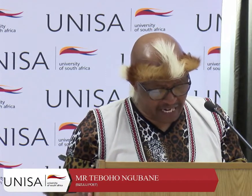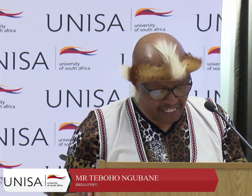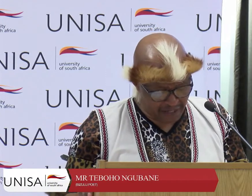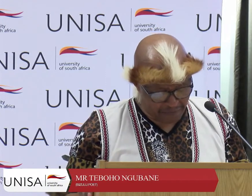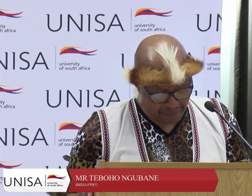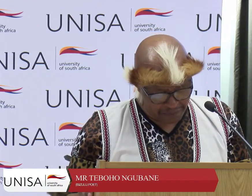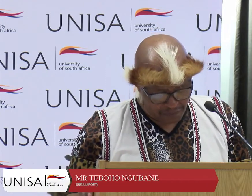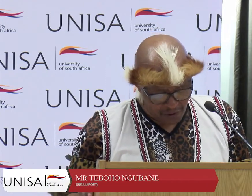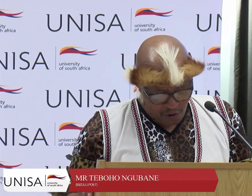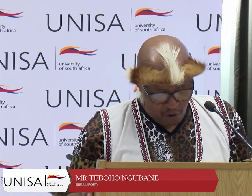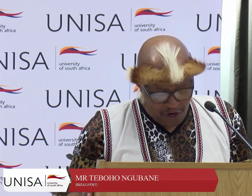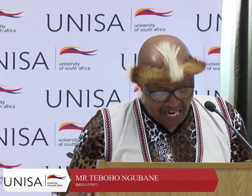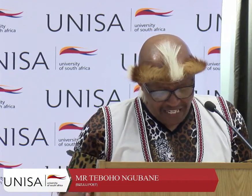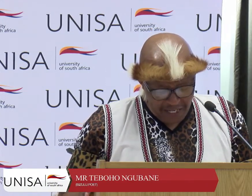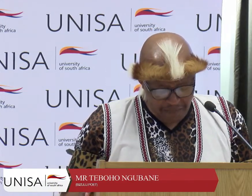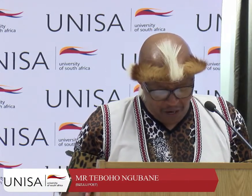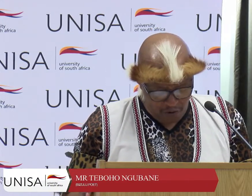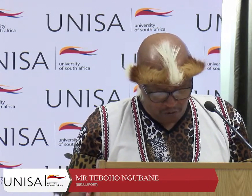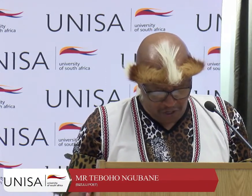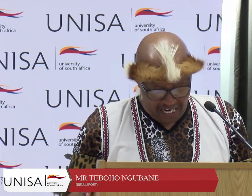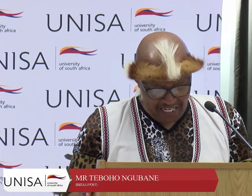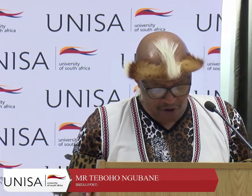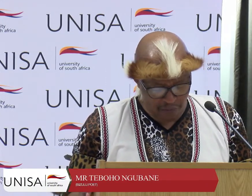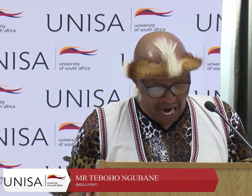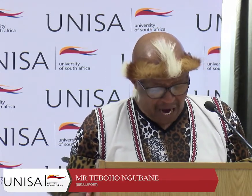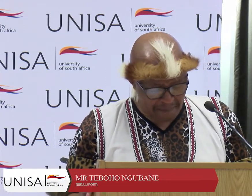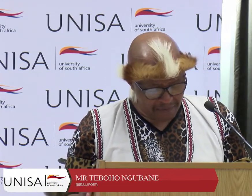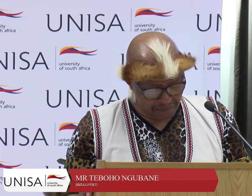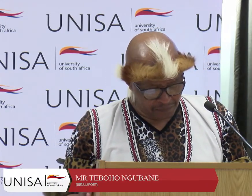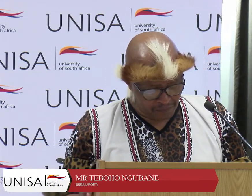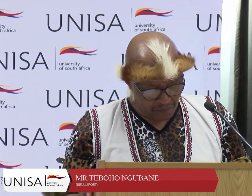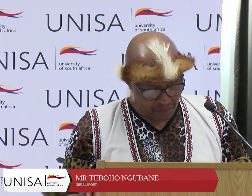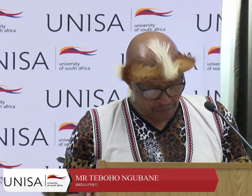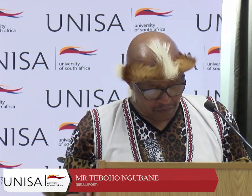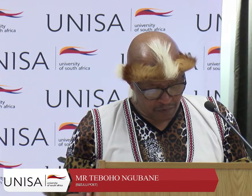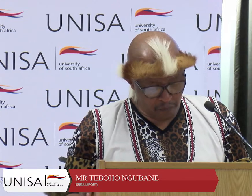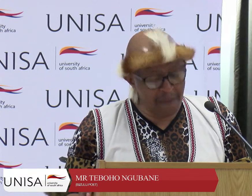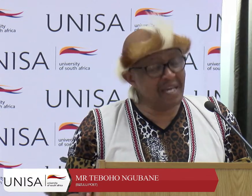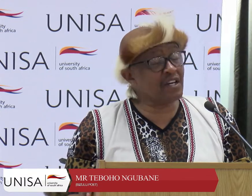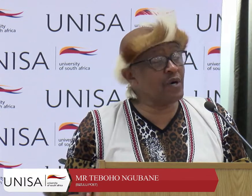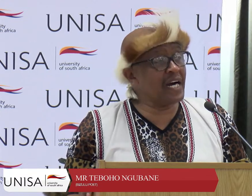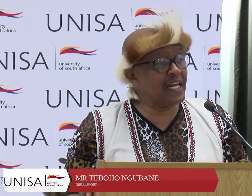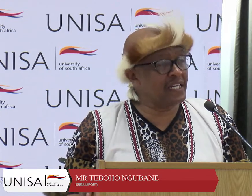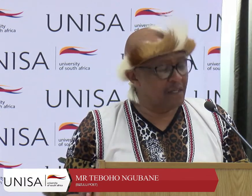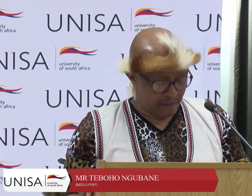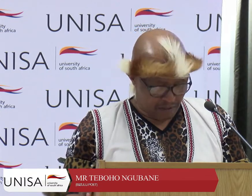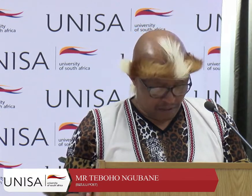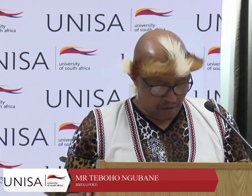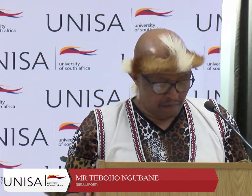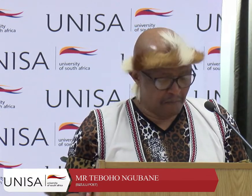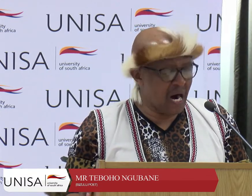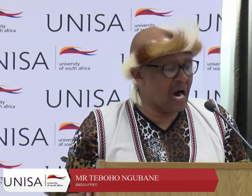uqala ukuhlakanipha, ukukhalipha ukukhalela umama, ukumemeza kwengane